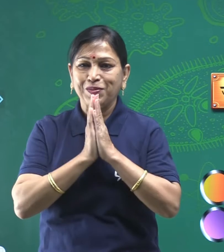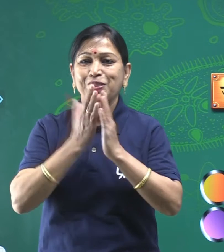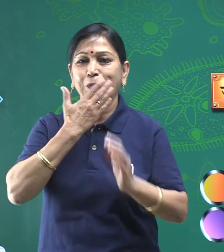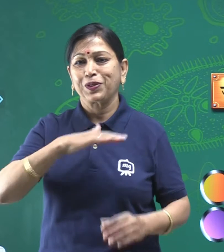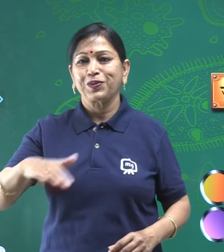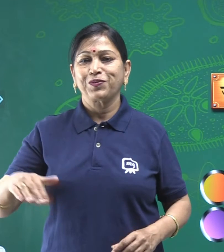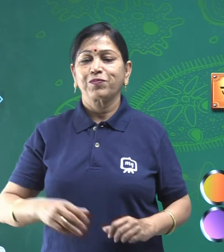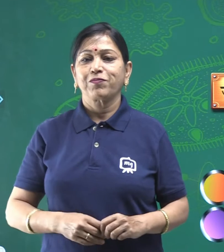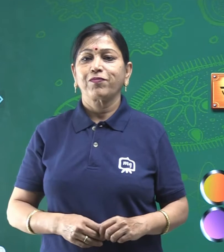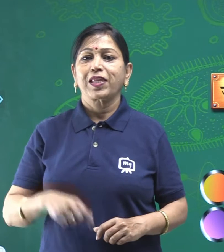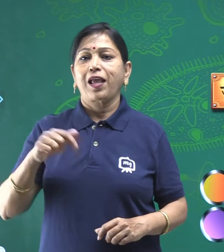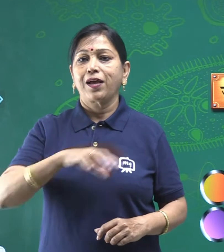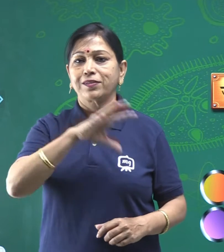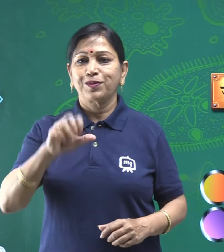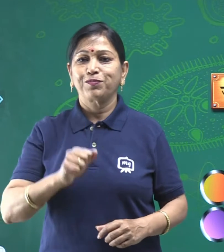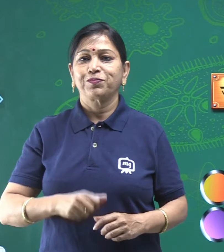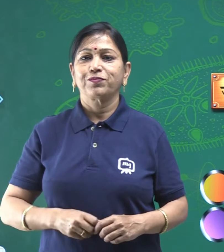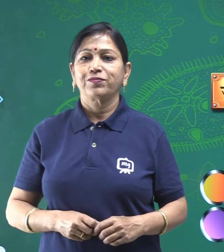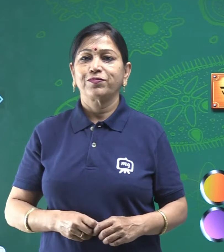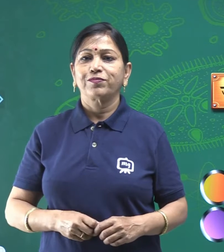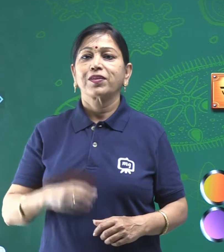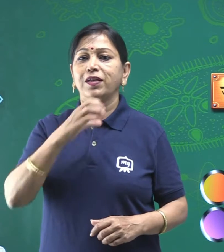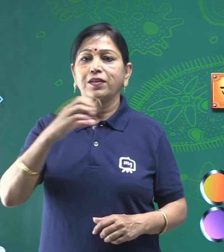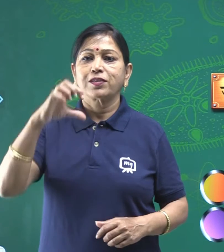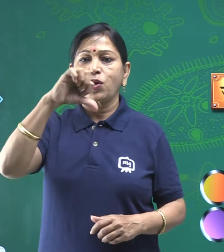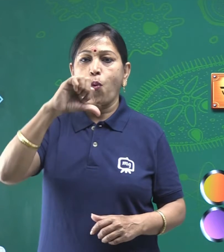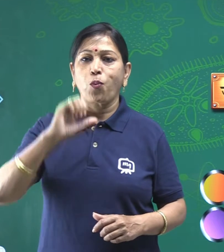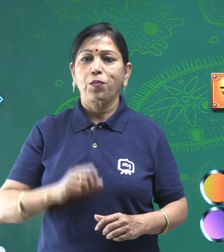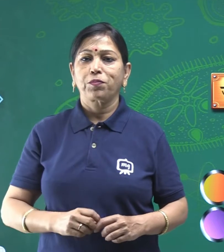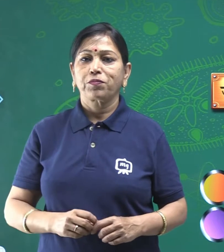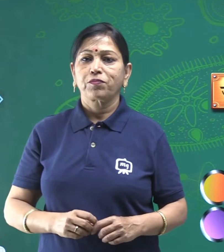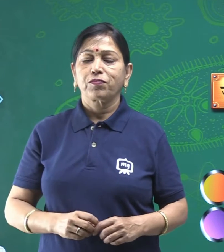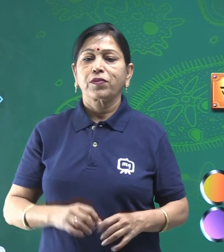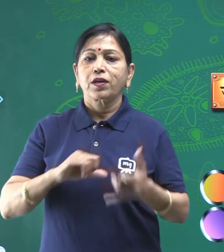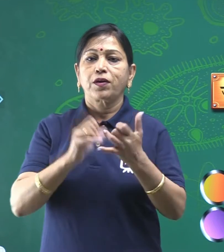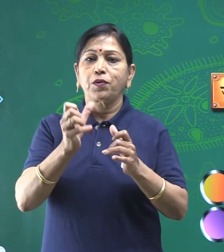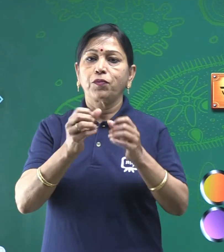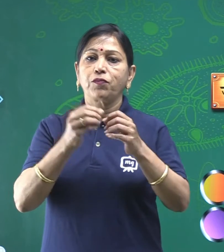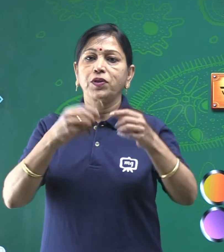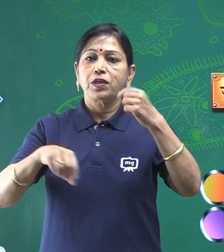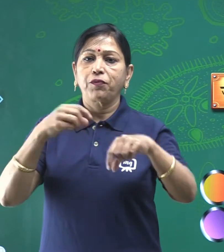नमस्ते बच्चों। आज हम कक्षा 9 विषय विज्ञान